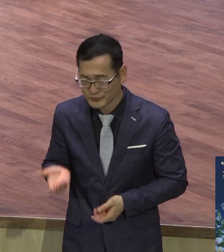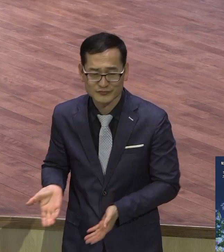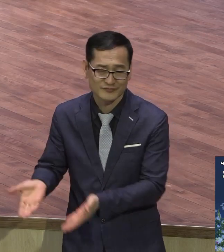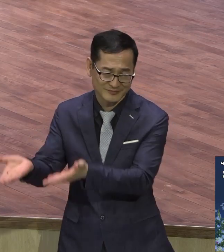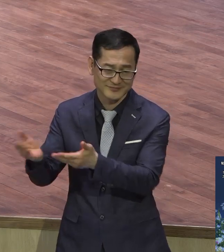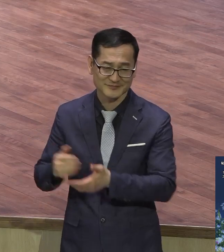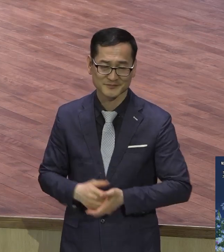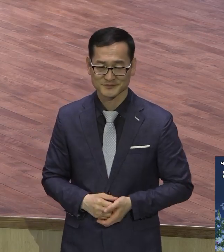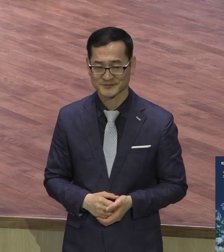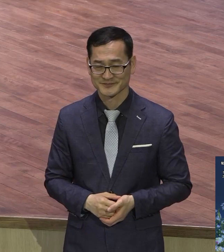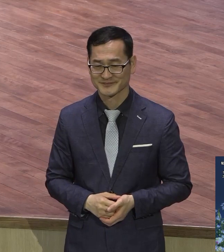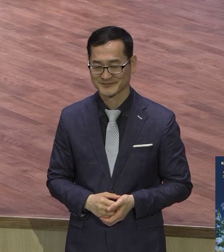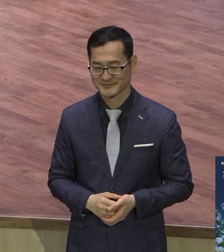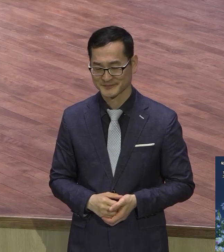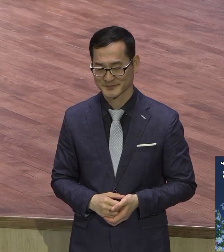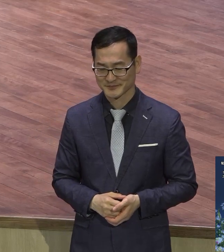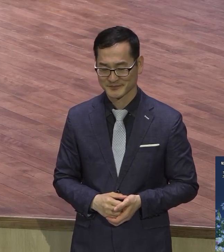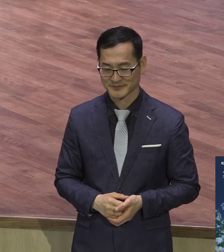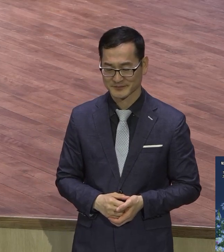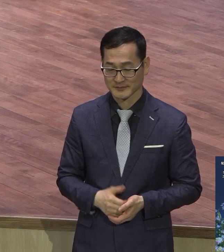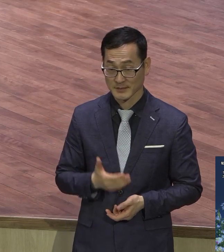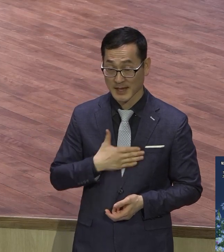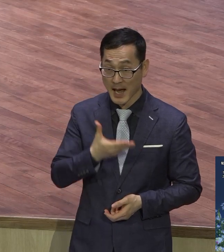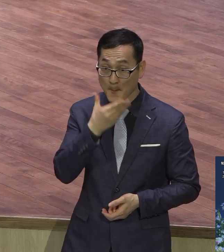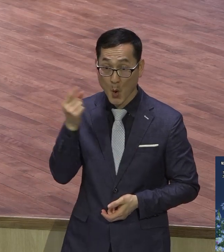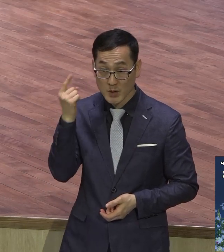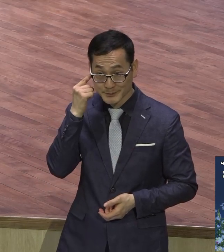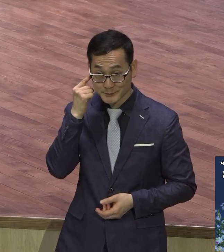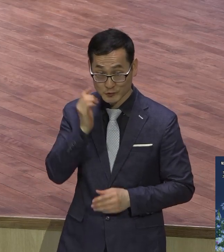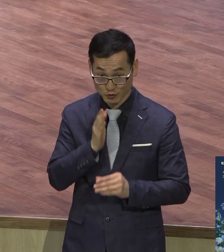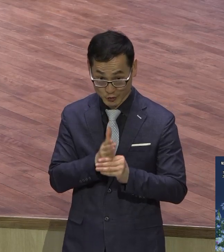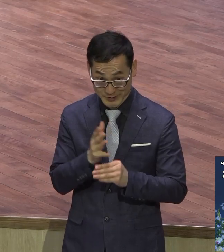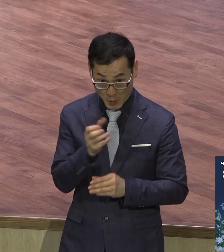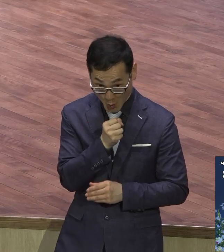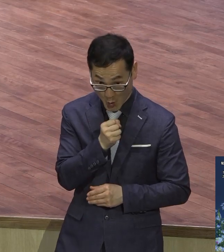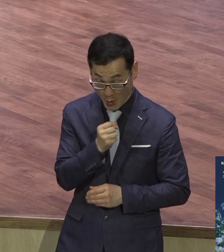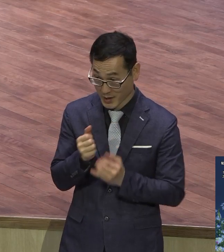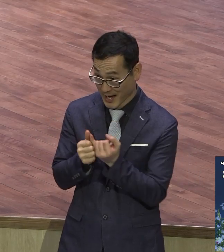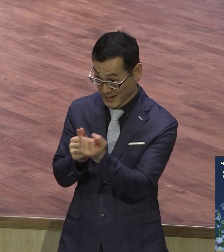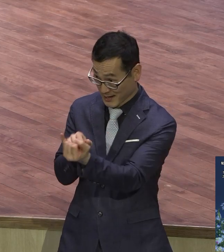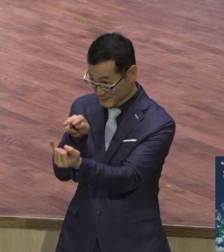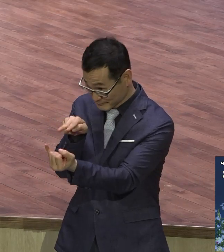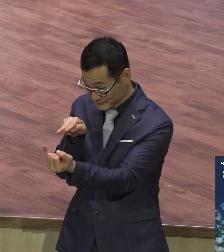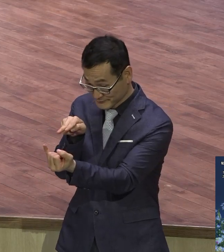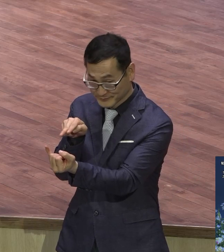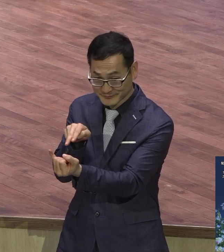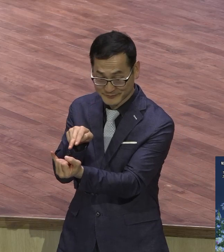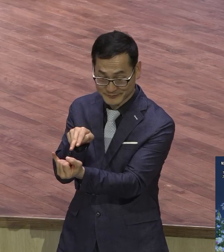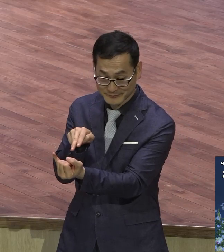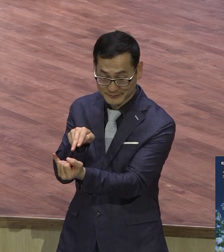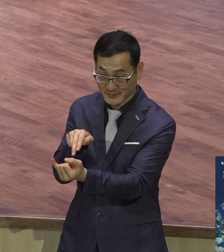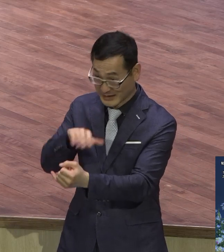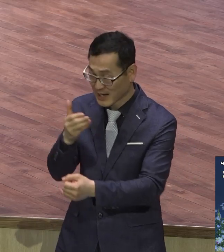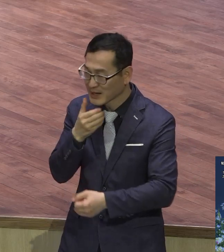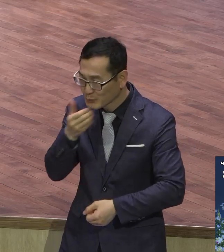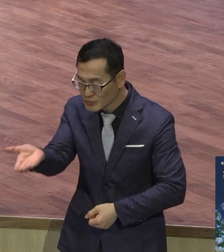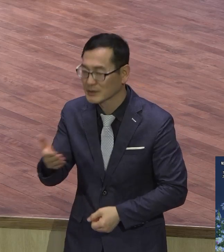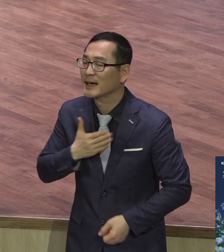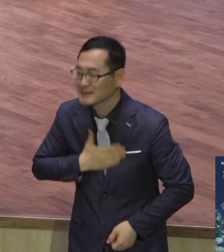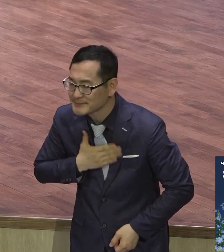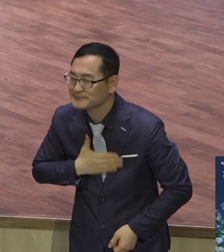저는 완전 보금적 관점에서 본다. 그러니까 내가 다 양보하니까